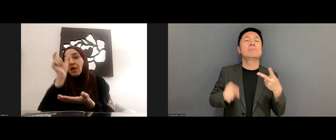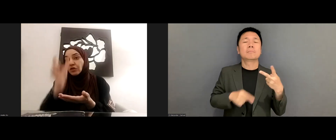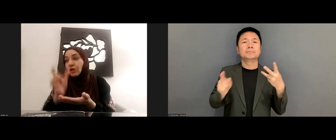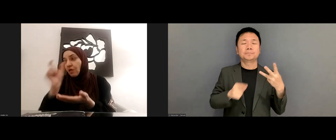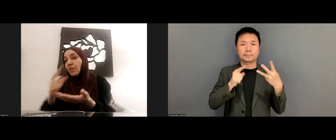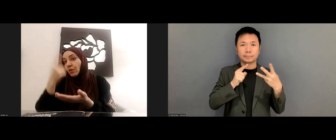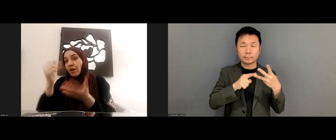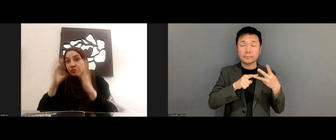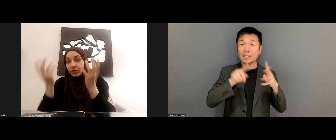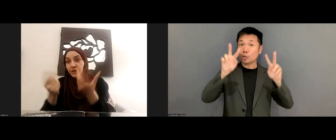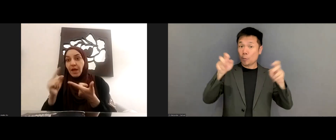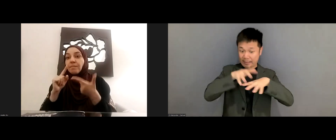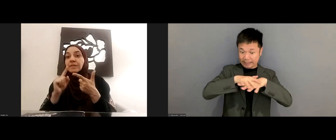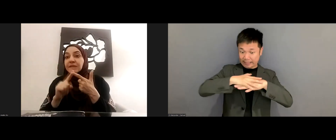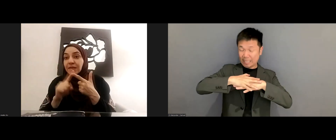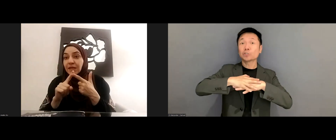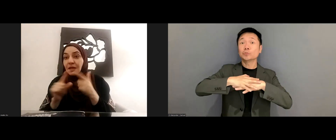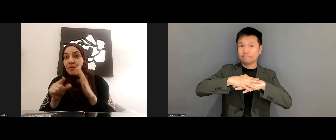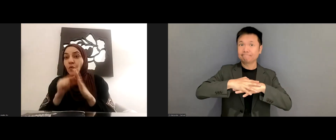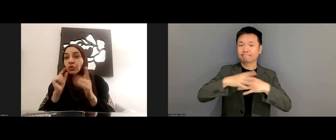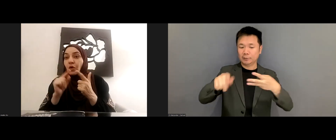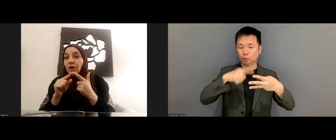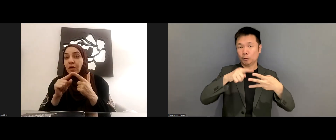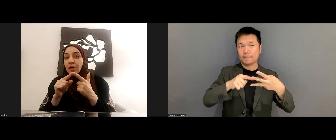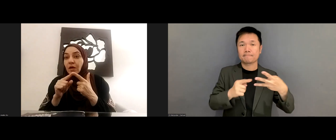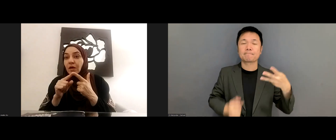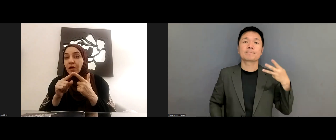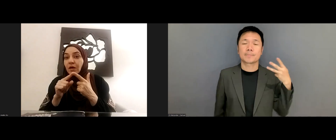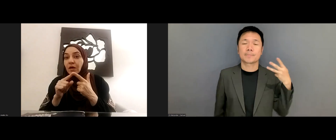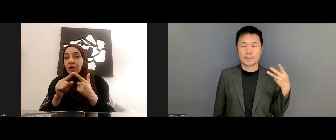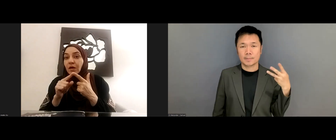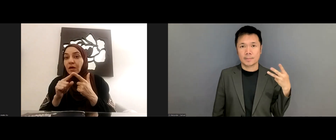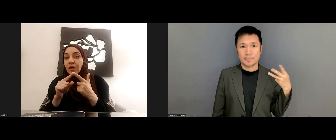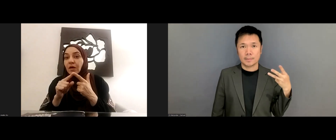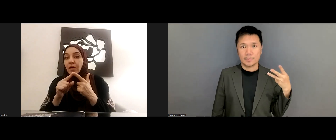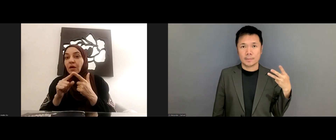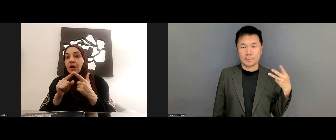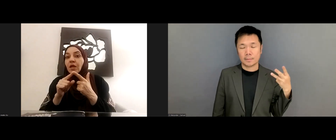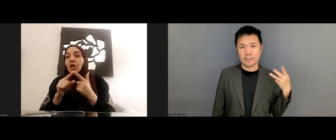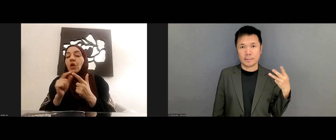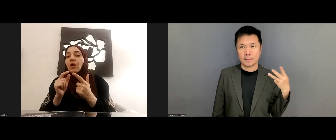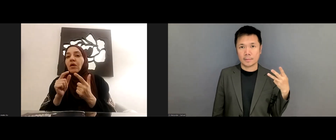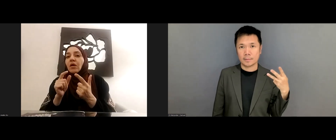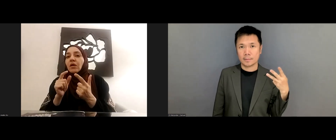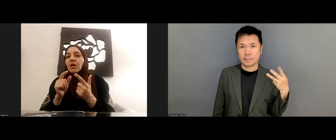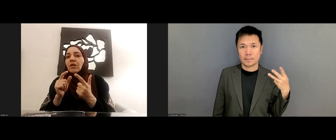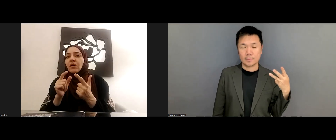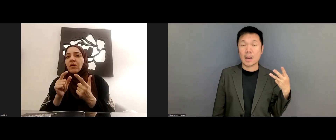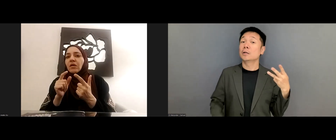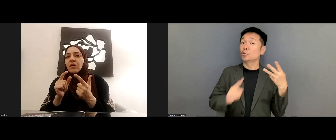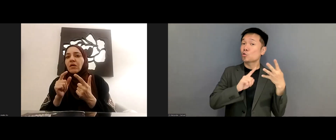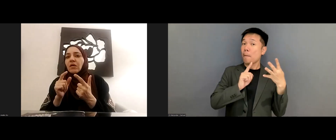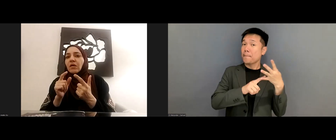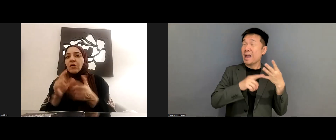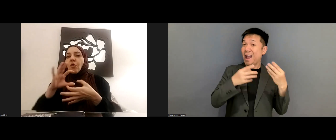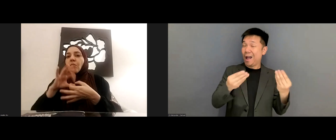an العنوان intersectional الثاني topic. تناول بناء القدرات، And تعزيز also الأطر we have القانونية discussed الاتفاقية. أكدت capacity مؤسسات الأردن buildings,